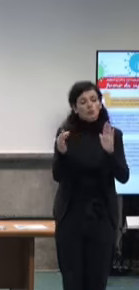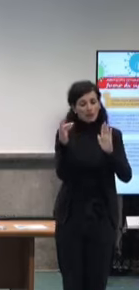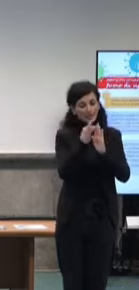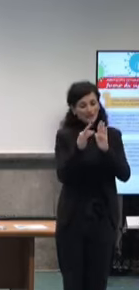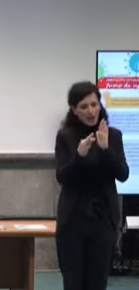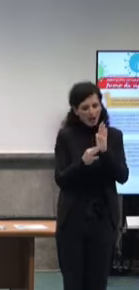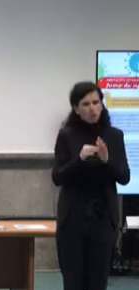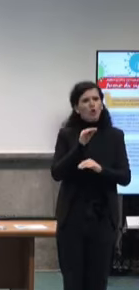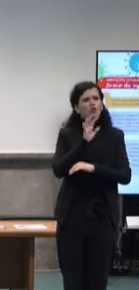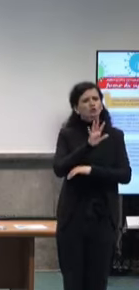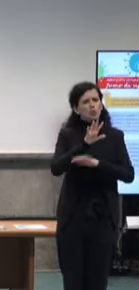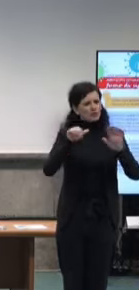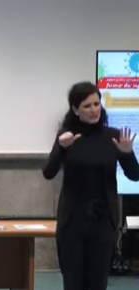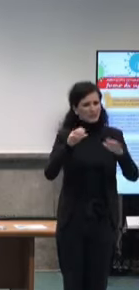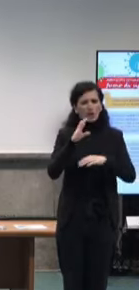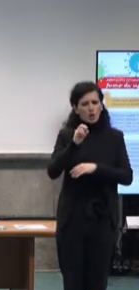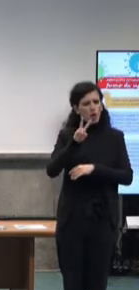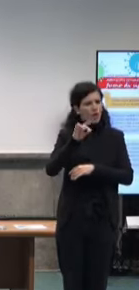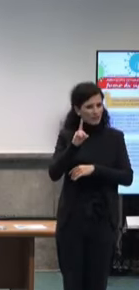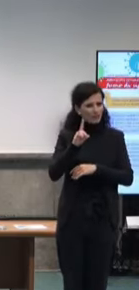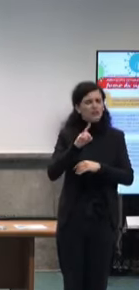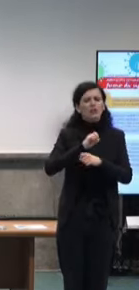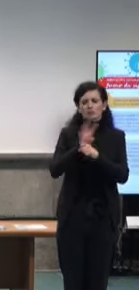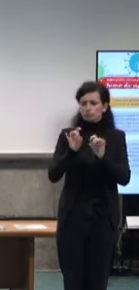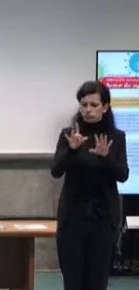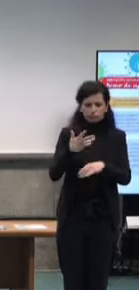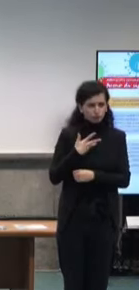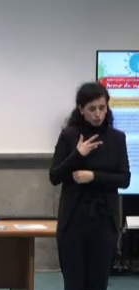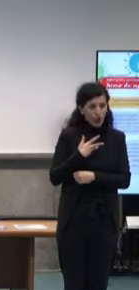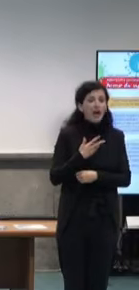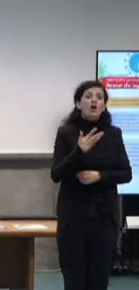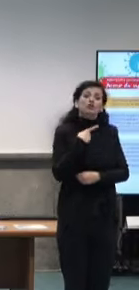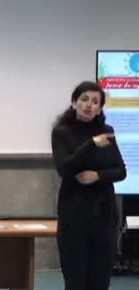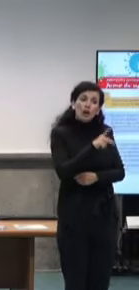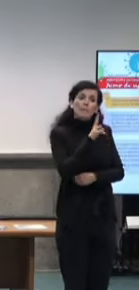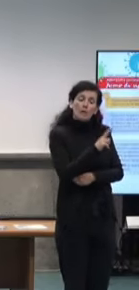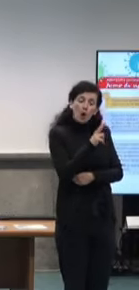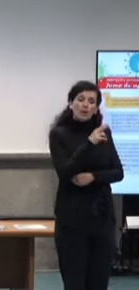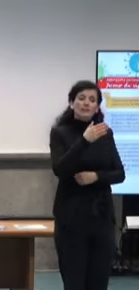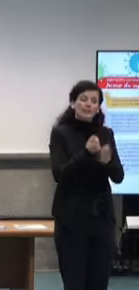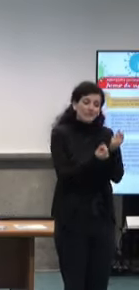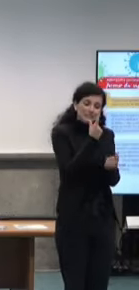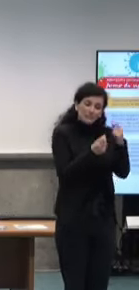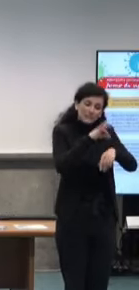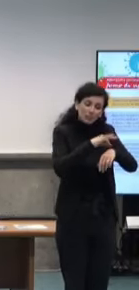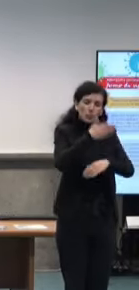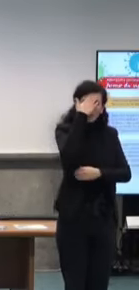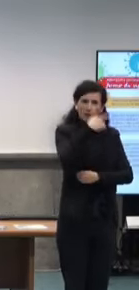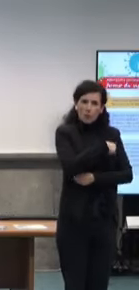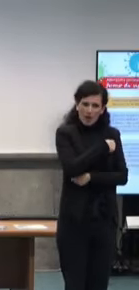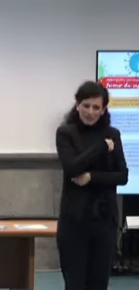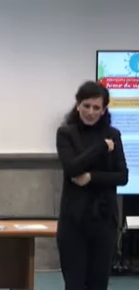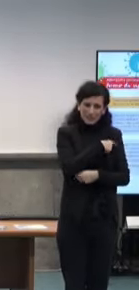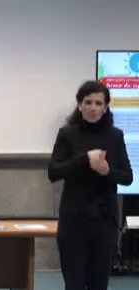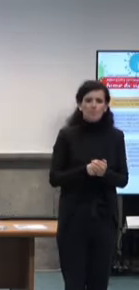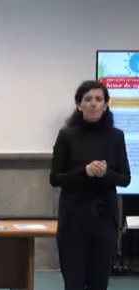56 come il positivo abbiamo presentato anche le morti simil influenzali perché oggi non siamo in grado di farlo abbiamo detto